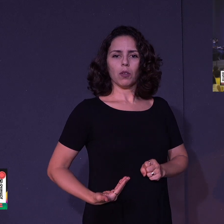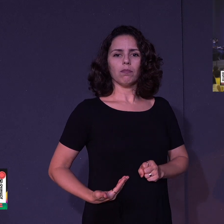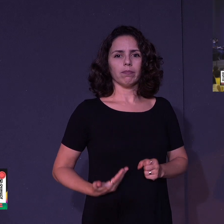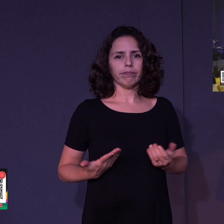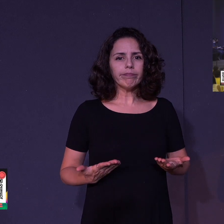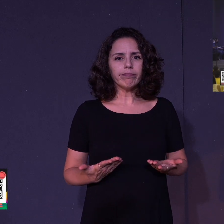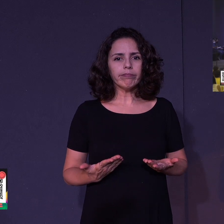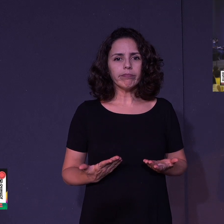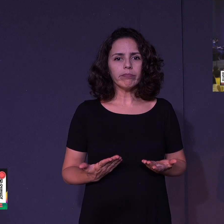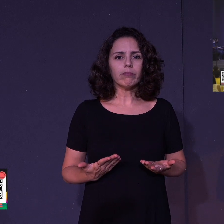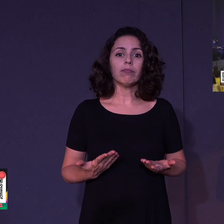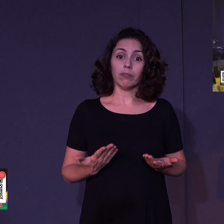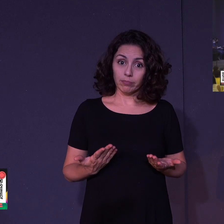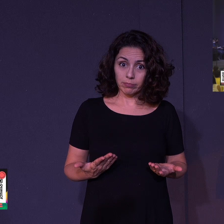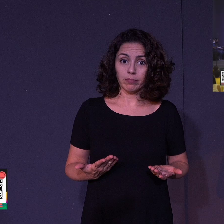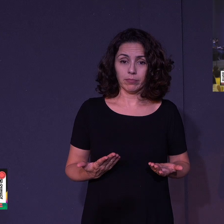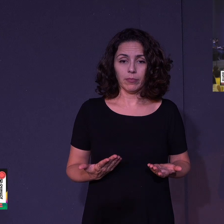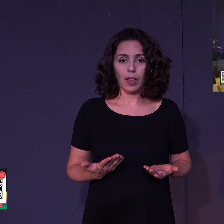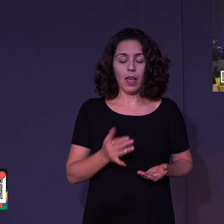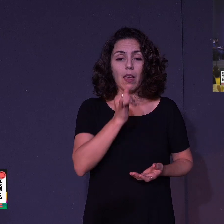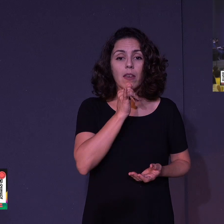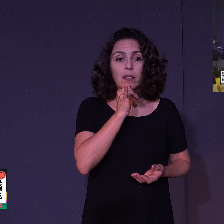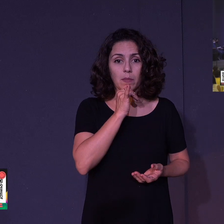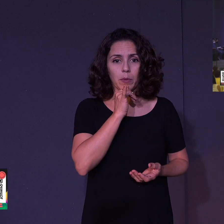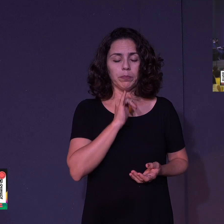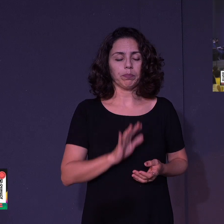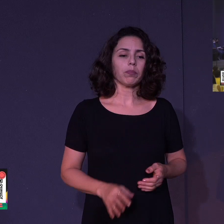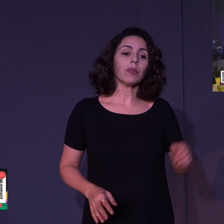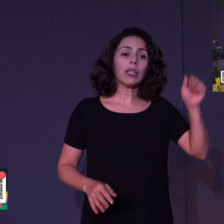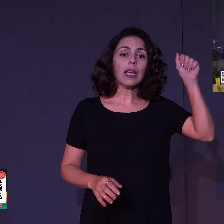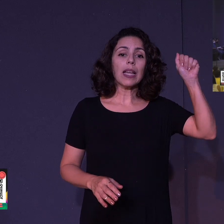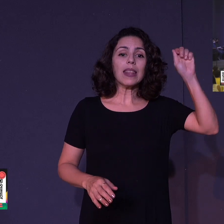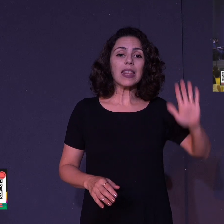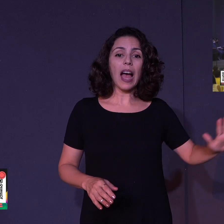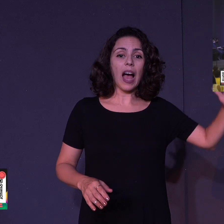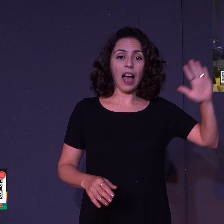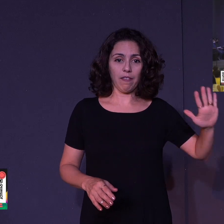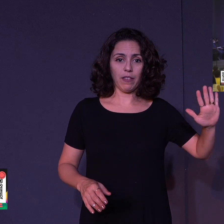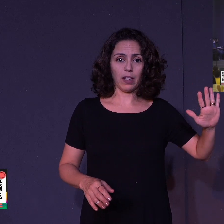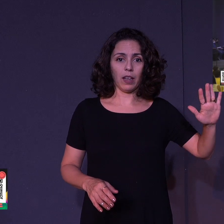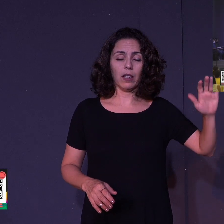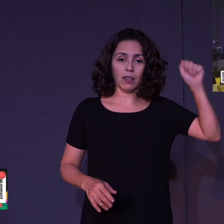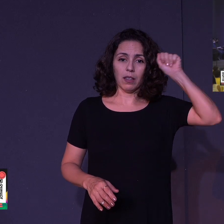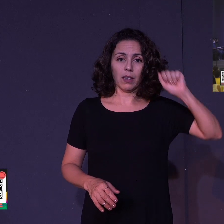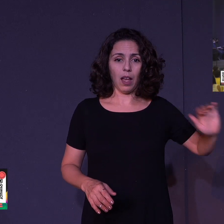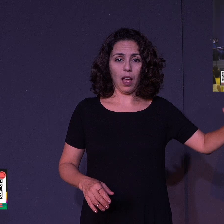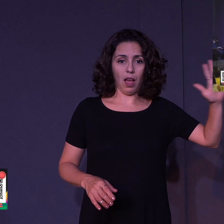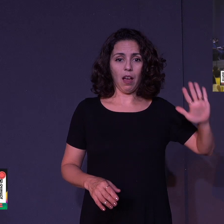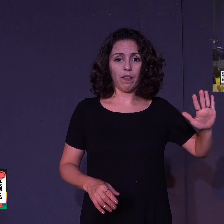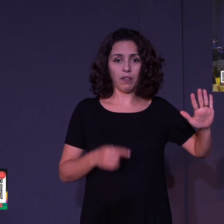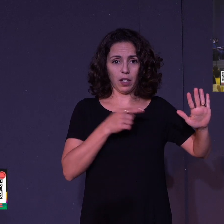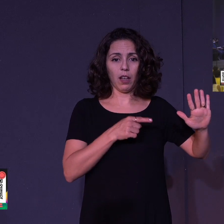acontecendo em continentes como a África, onde supostamente, em função de uma paz, em função daquilo que um governante